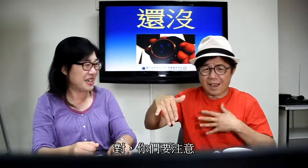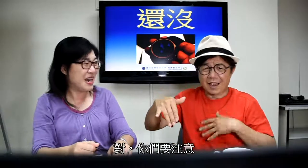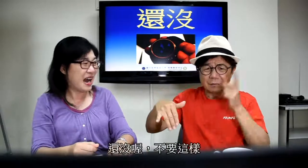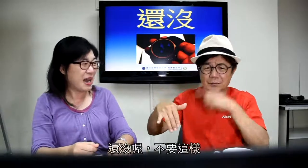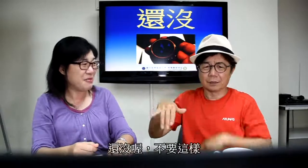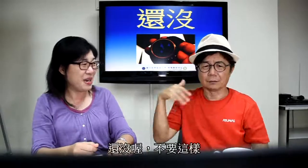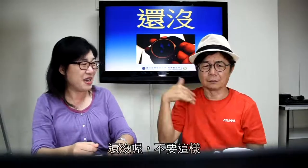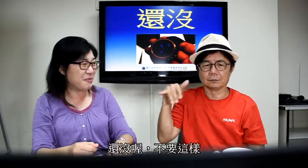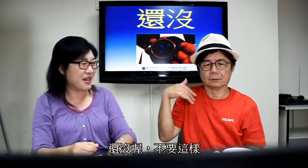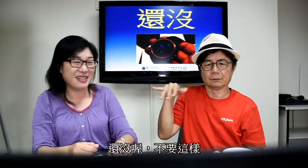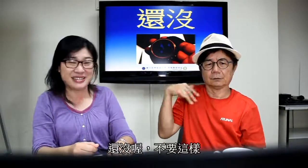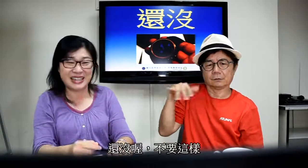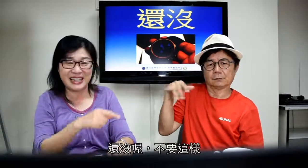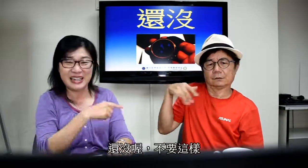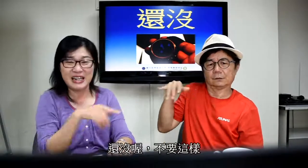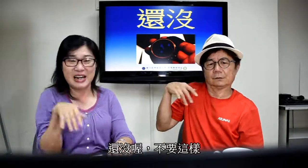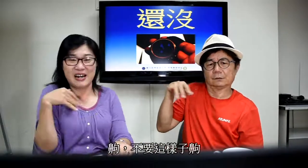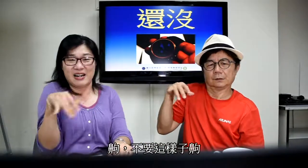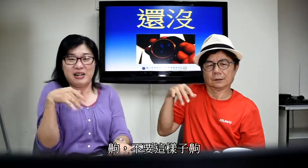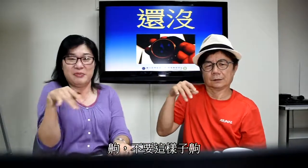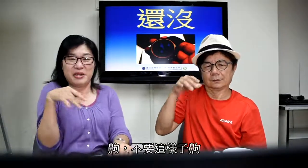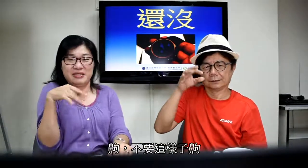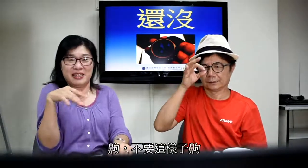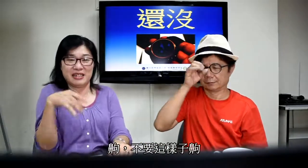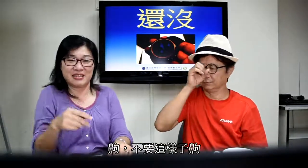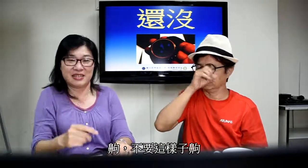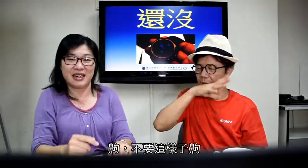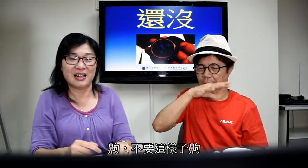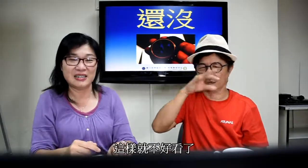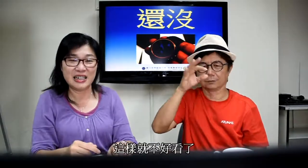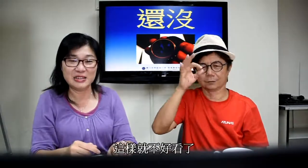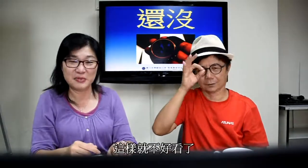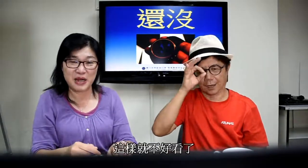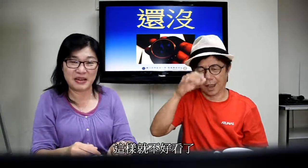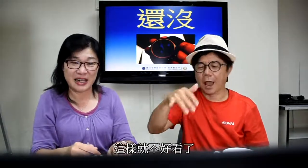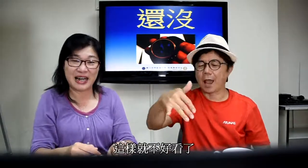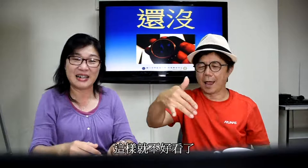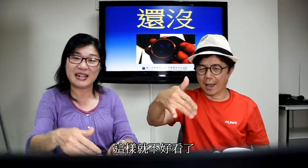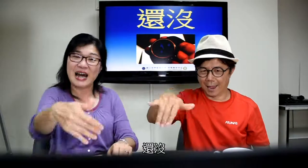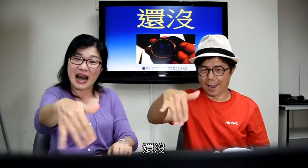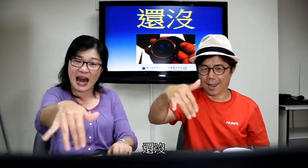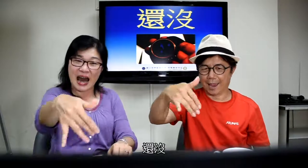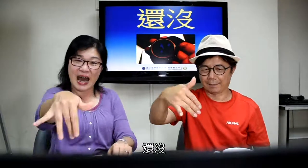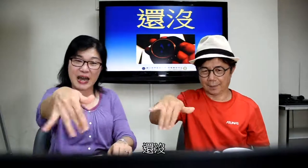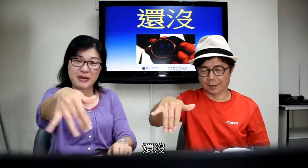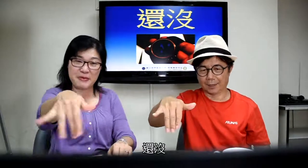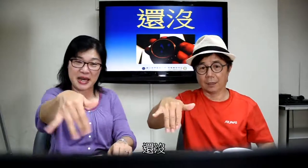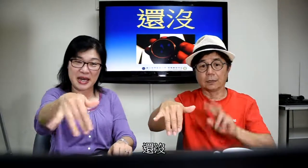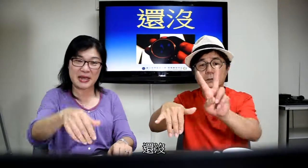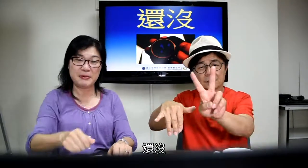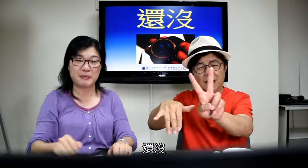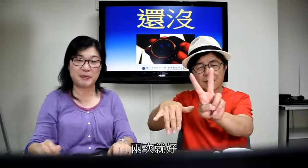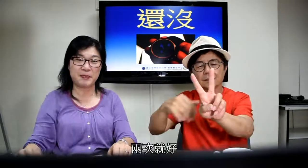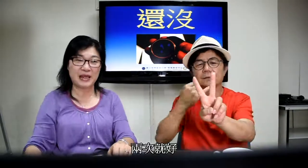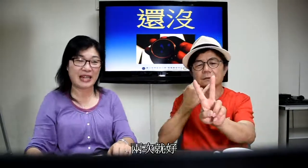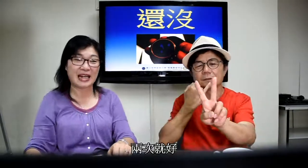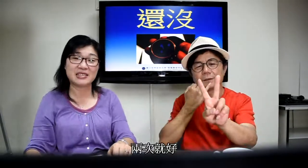还没啊，不要这样、哦、不要这样子、哦、这样就不好看了，还没，两次就